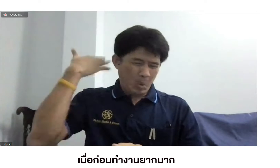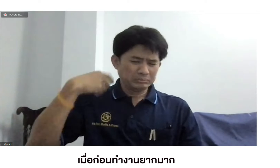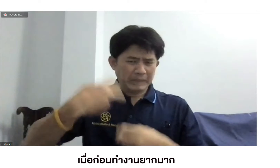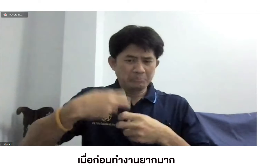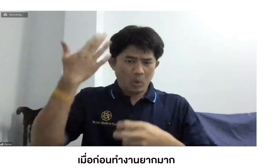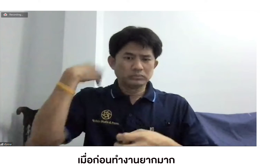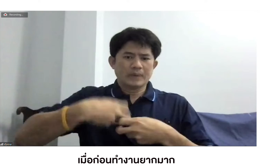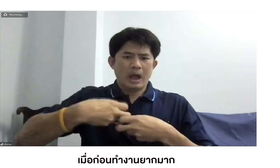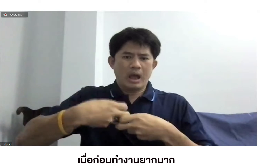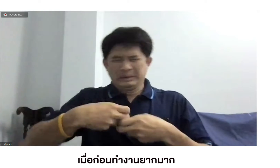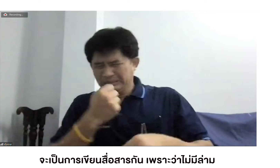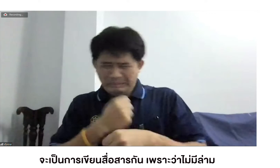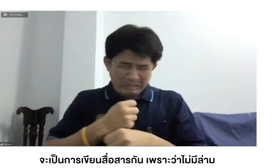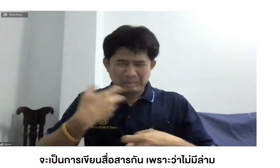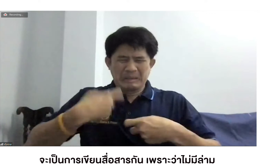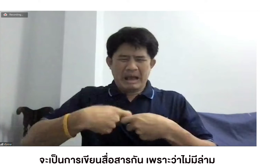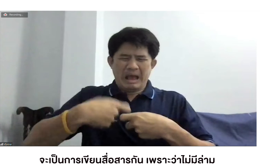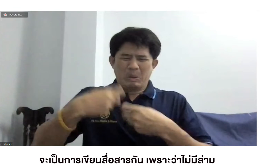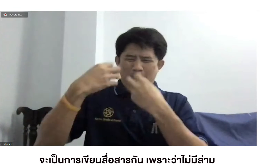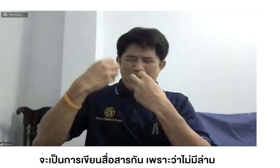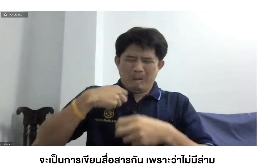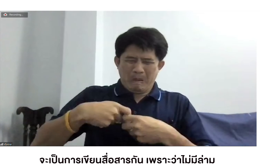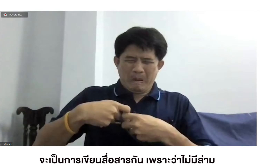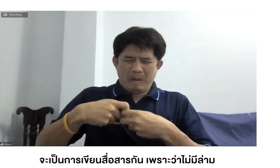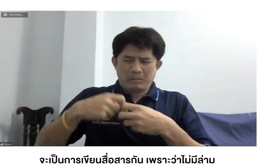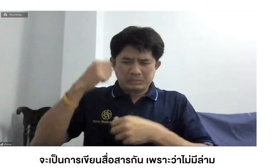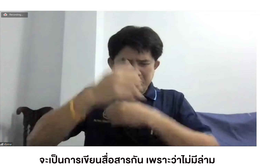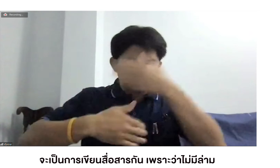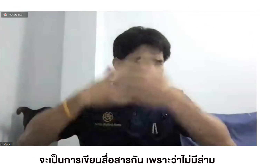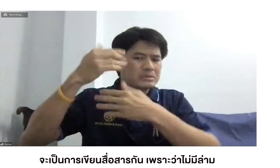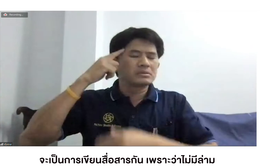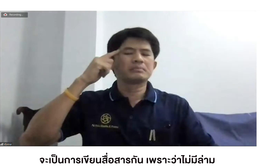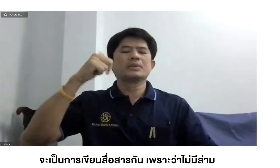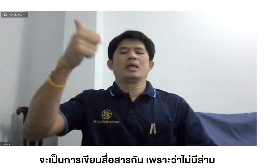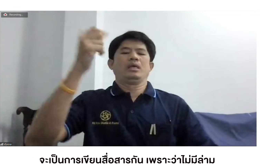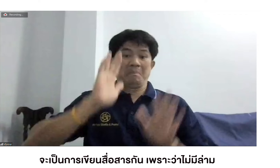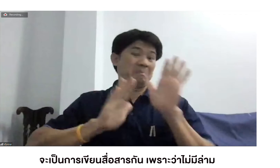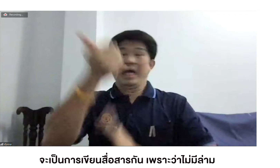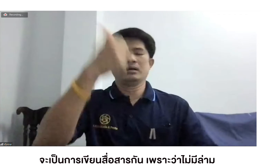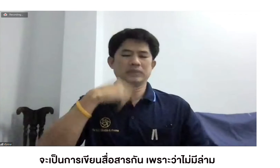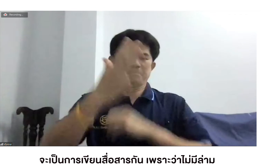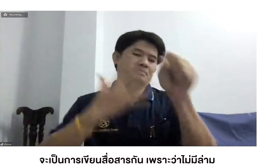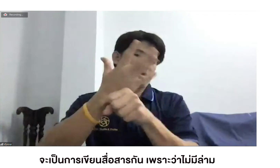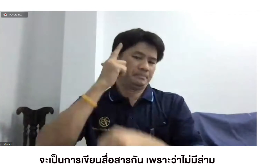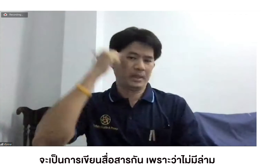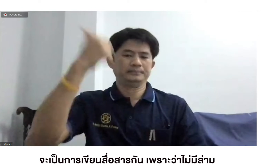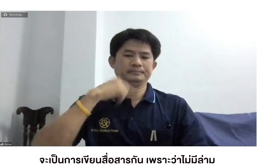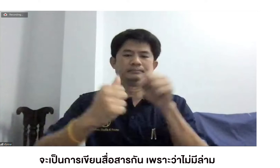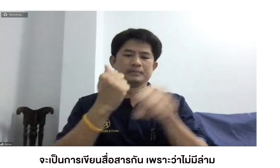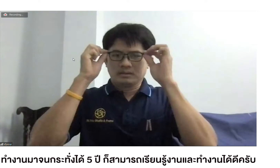งานแบบโหยากมากเลยครับจะเป็นการเขียนสื่อสารกันซะมากกว่าครับเพราะว่าอีกอย่างนึงก็คือไม่มีล่ามอะครับก็